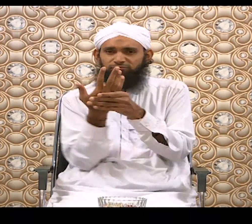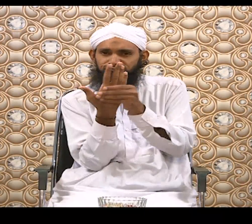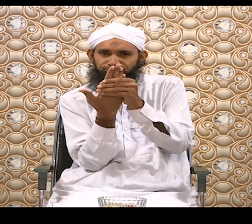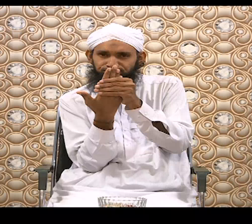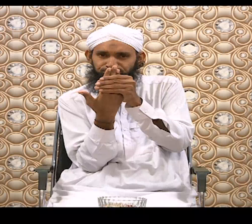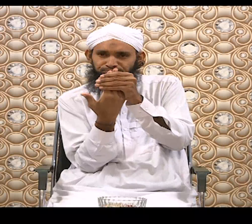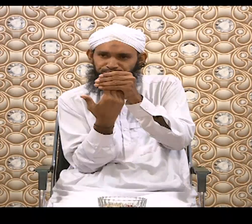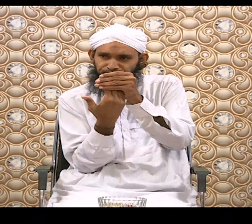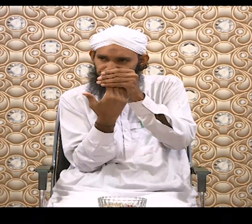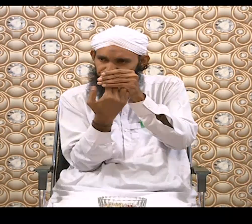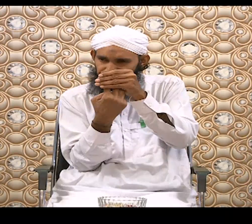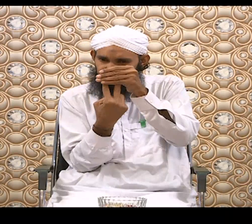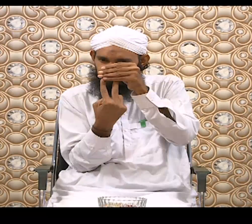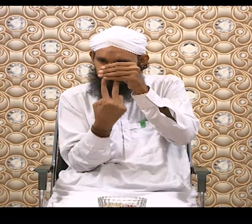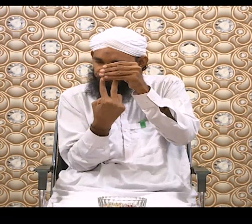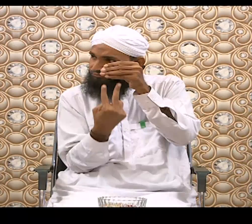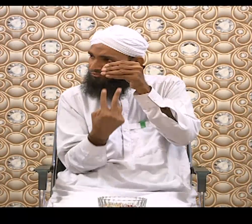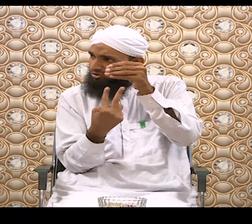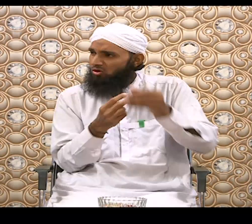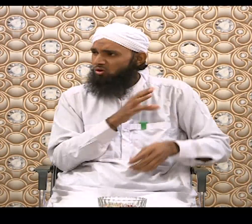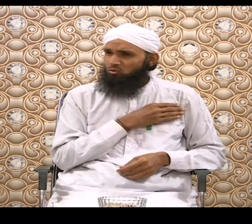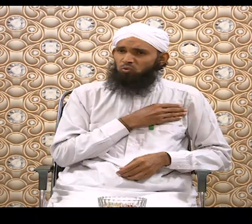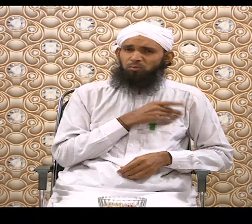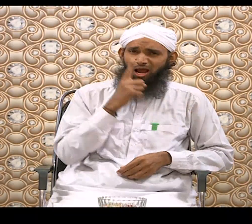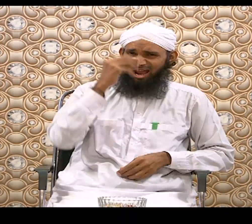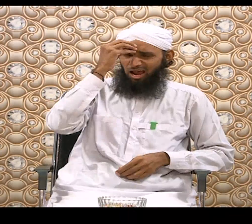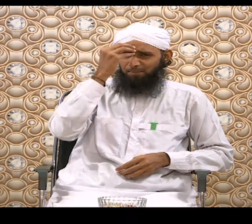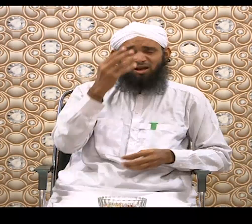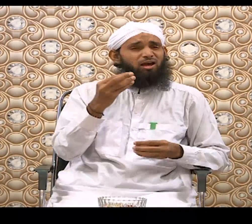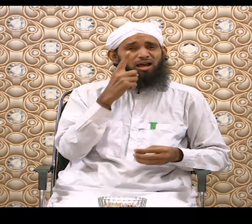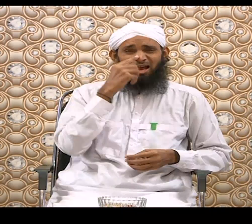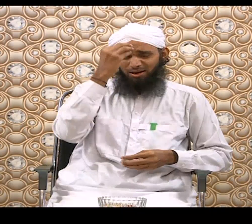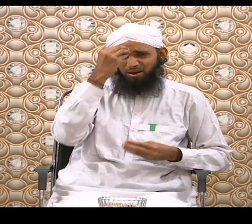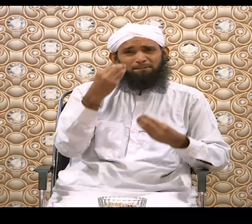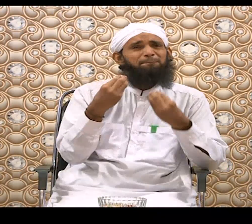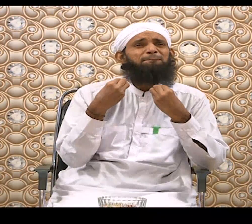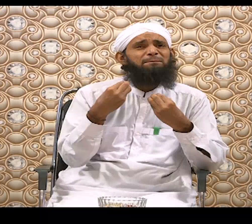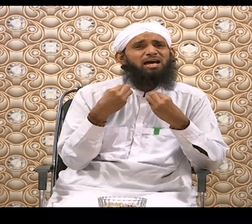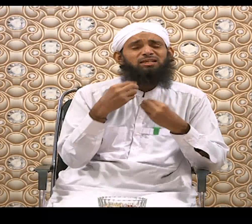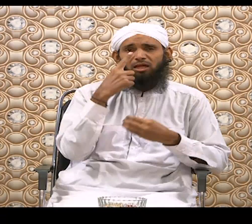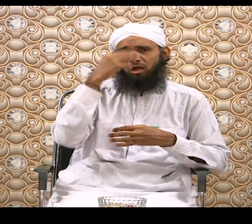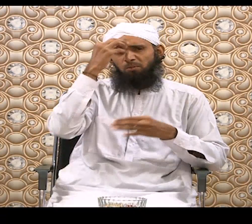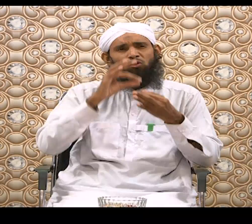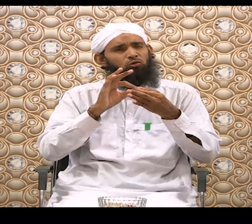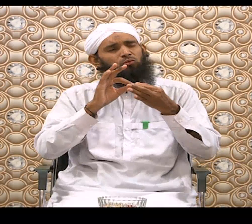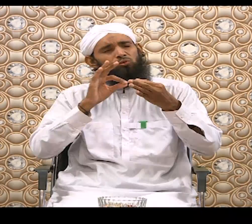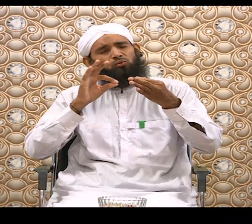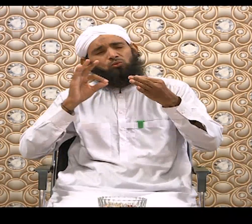پکار پکار کر معافی مانگتا رہا لیکن ماں بہت دور جا چکی تھی کچھ دیر بعد